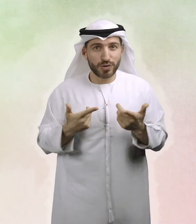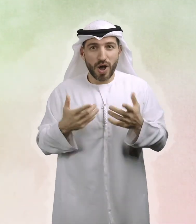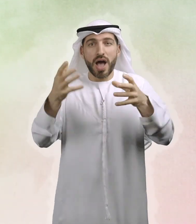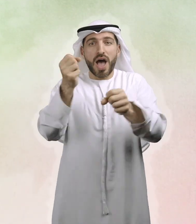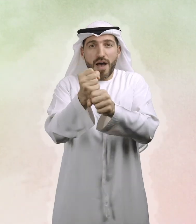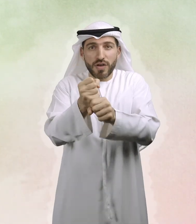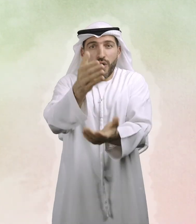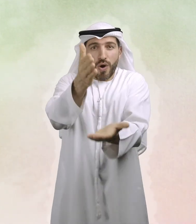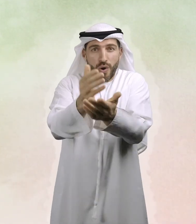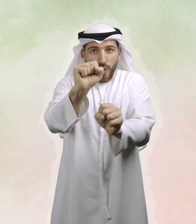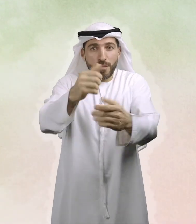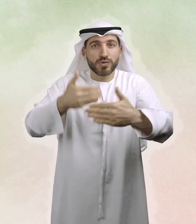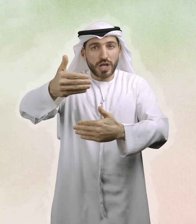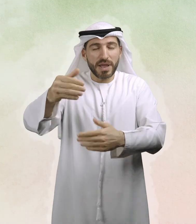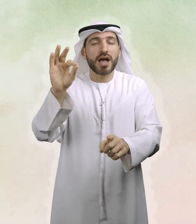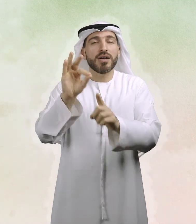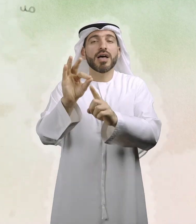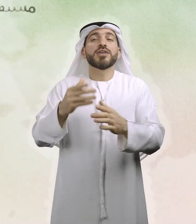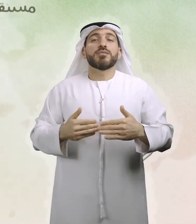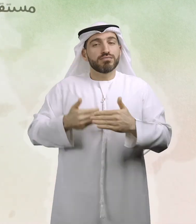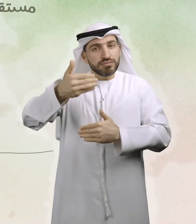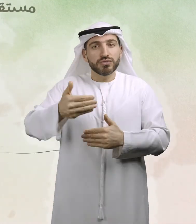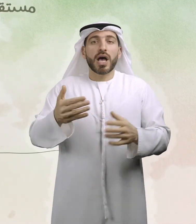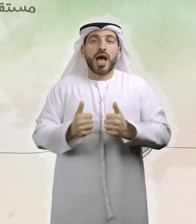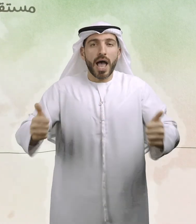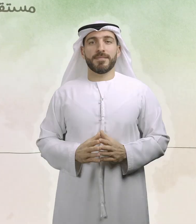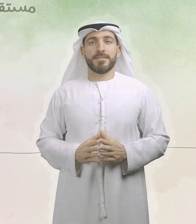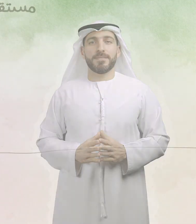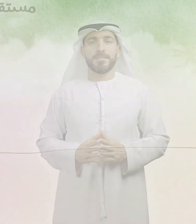هي حفظ حقوقك وتأمين مستقبلك ومستقبل عائلتك.